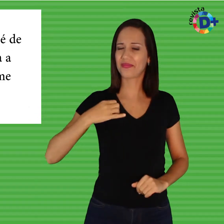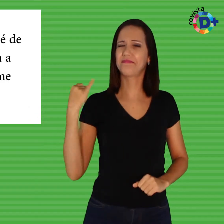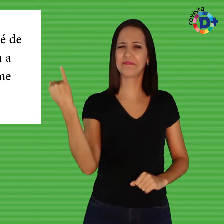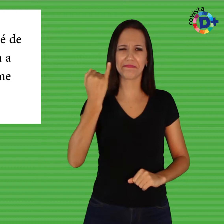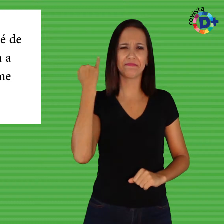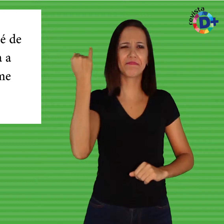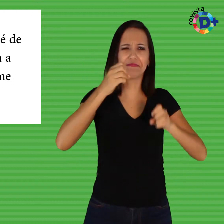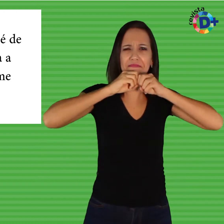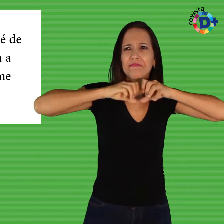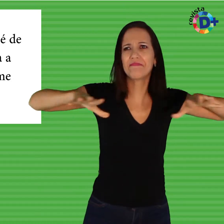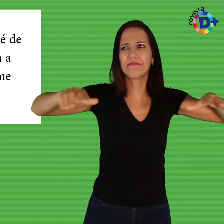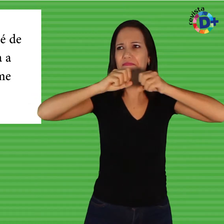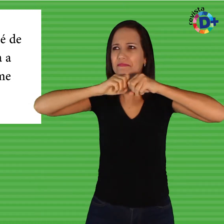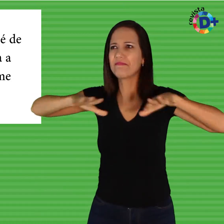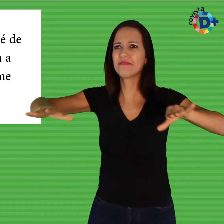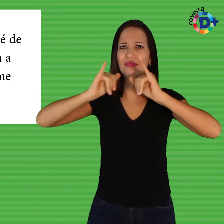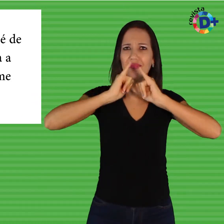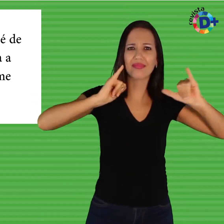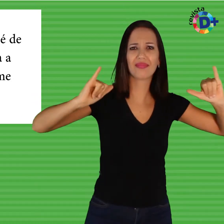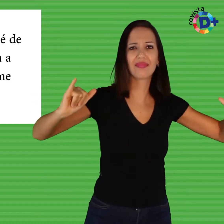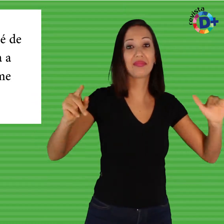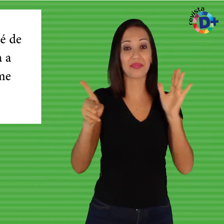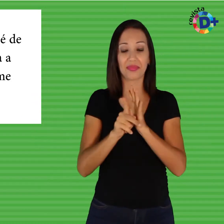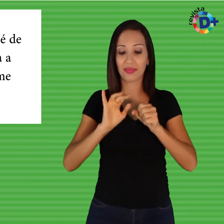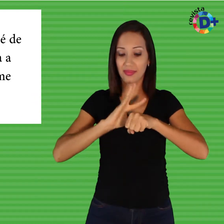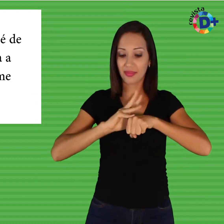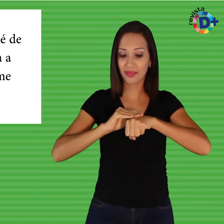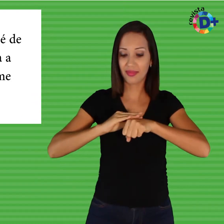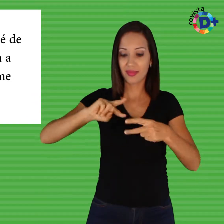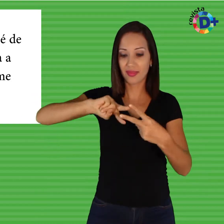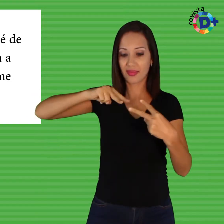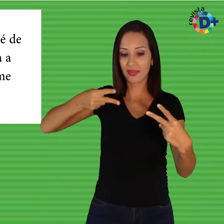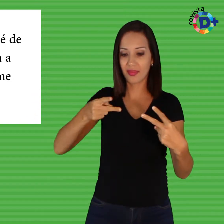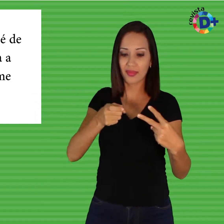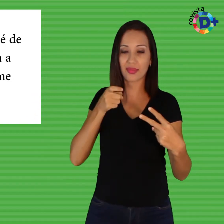importância para a divulgação da Síndrome do X frágil.